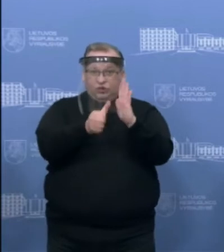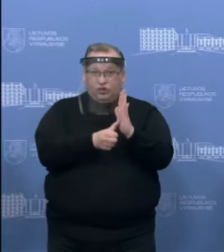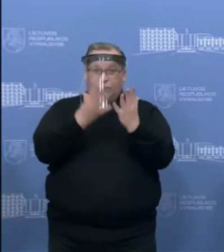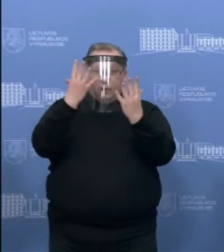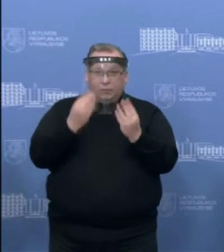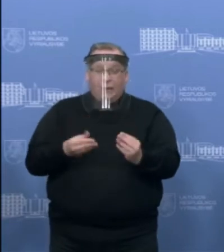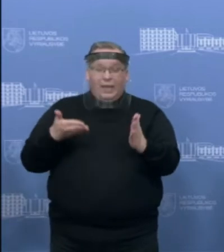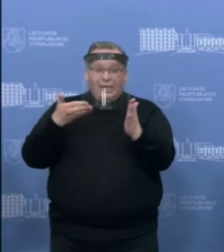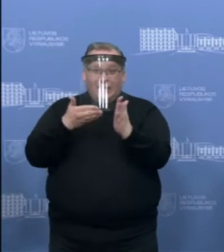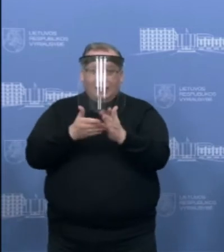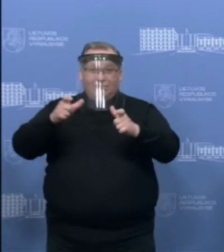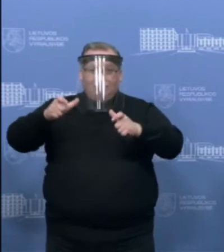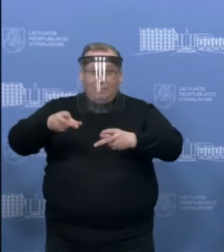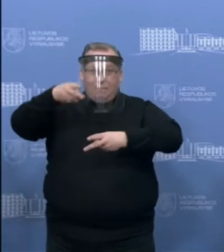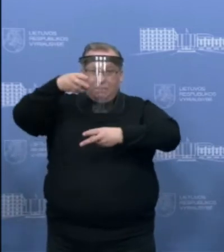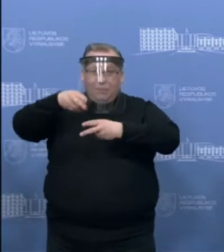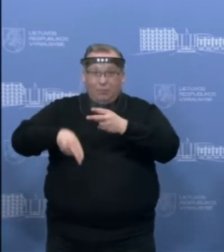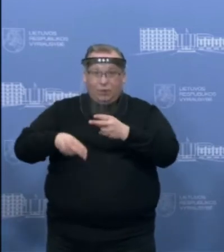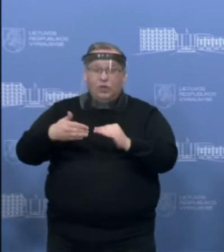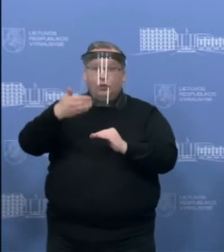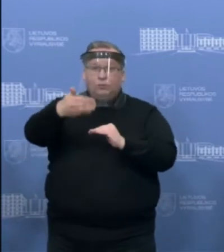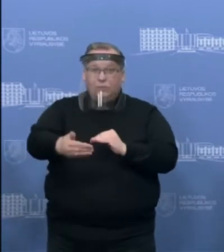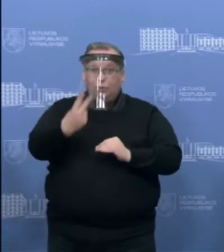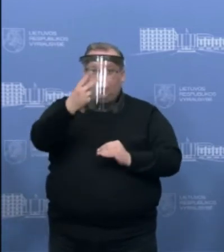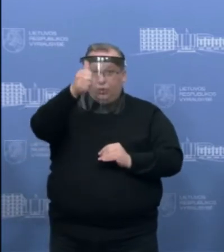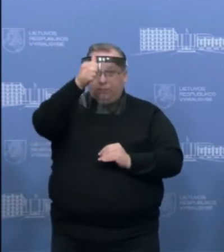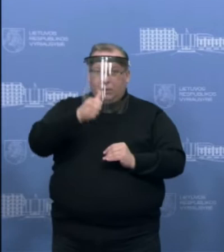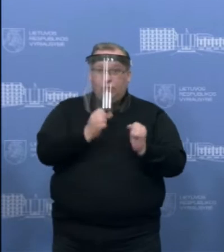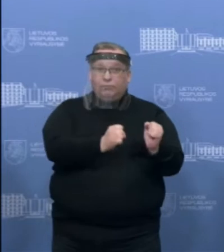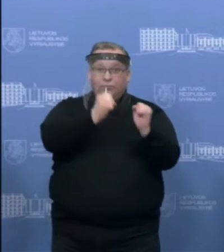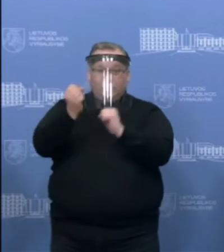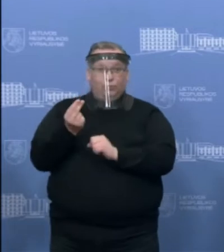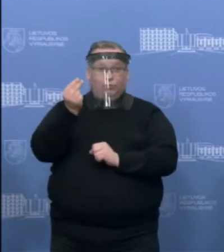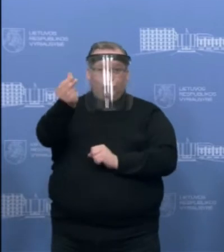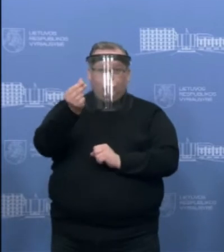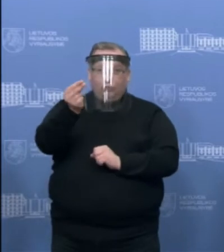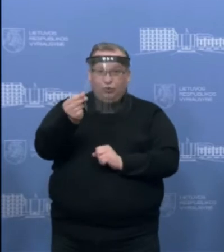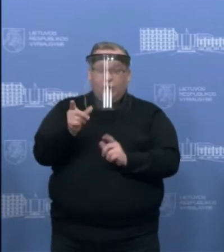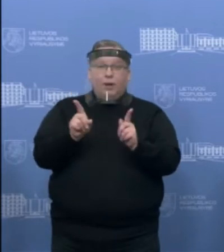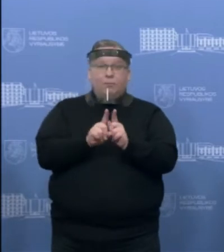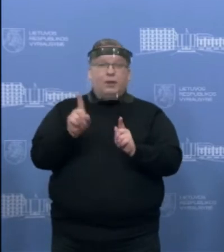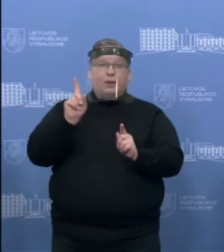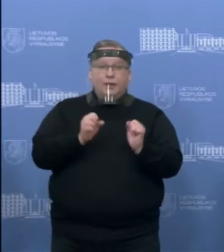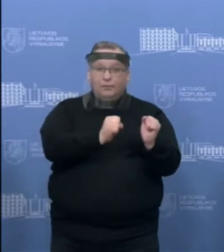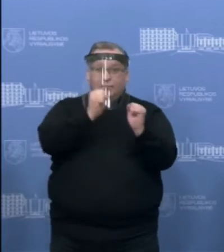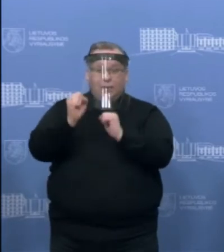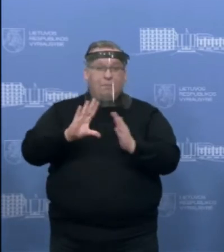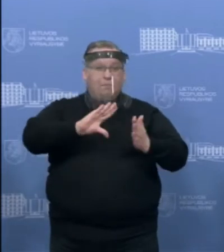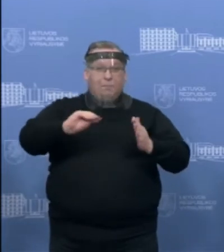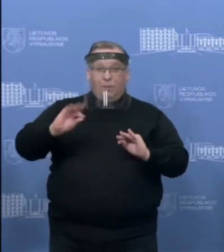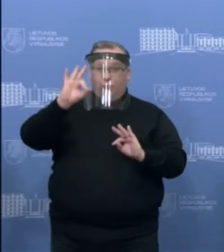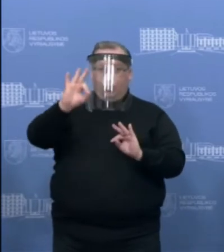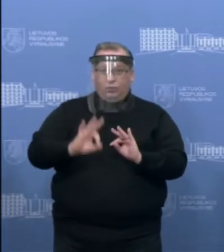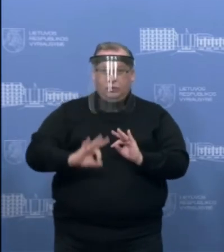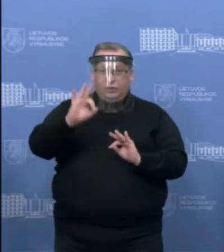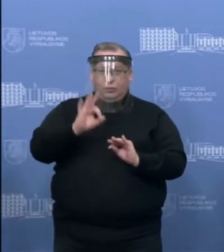iki ekstremalios situacijos pabaigos ir 2 mėnesius po jos atidėti mokesčių mokėjimą, neskaičiuojant delspinigių ir